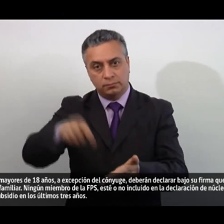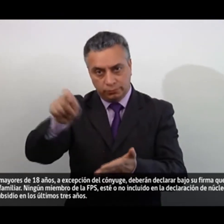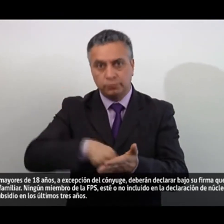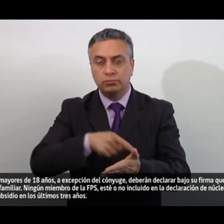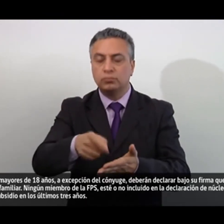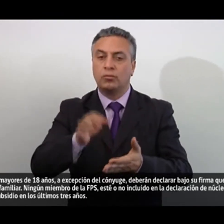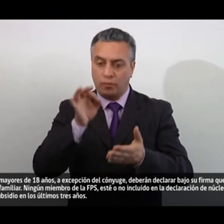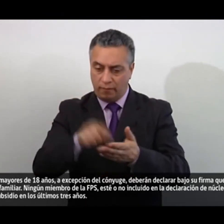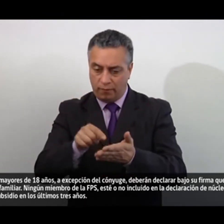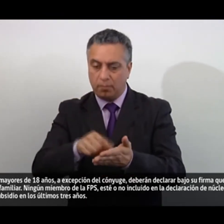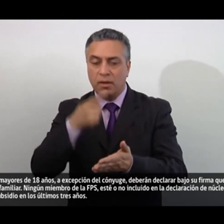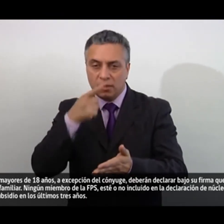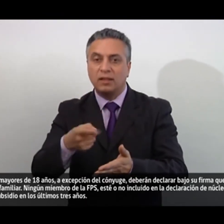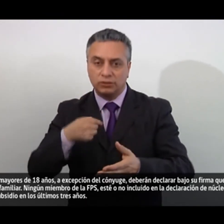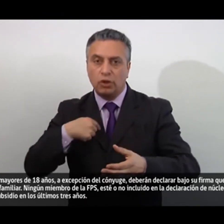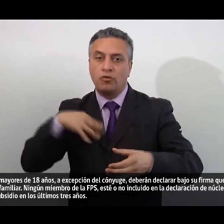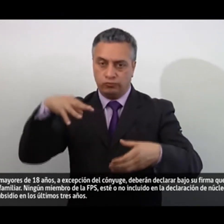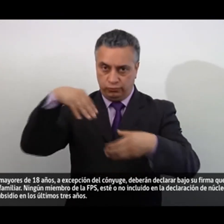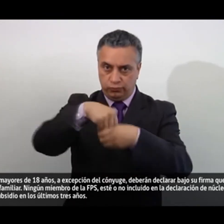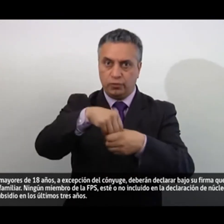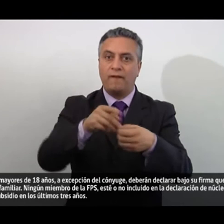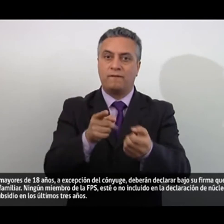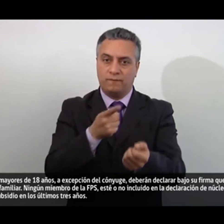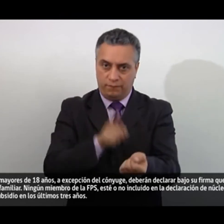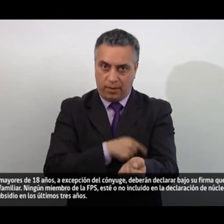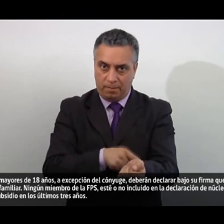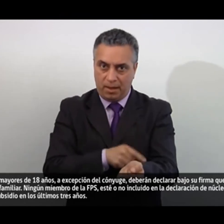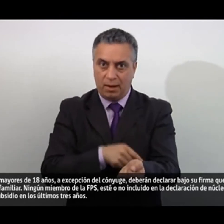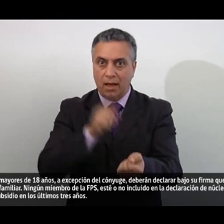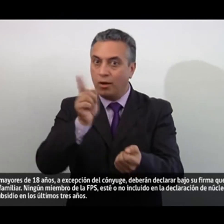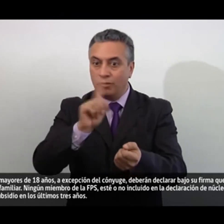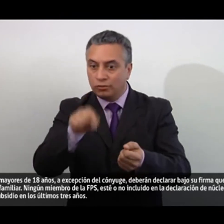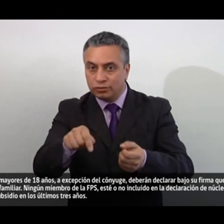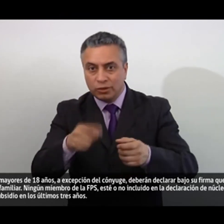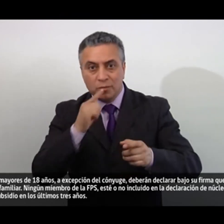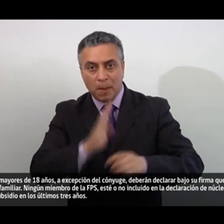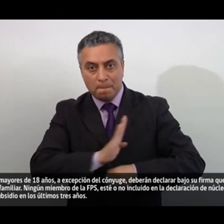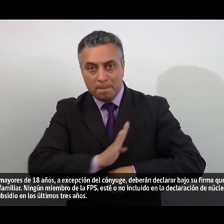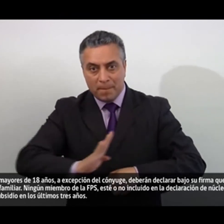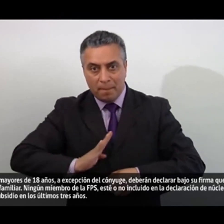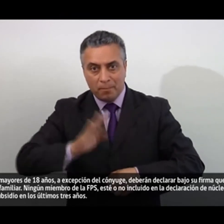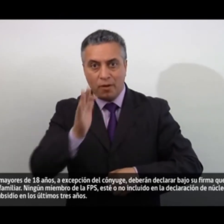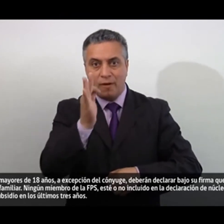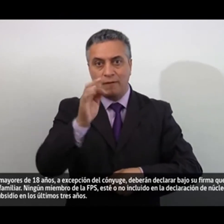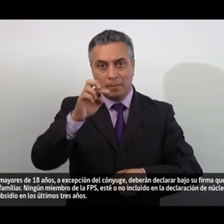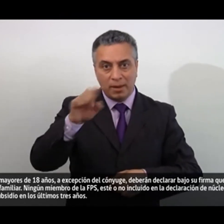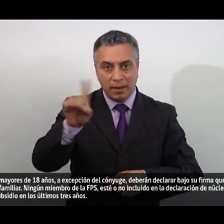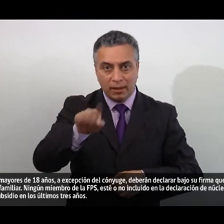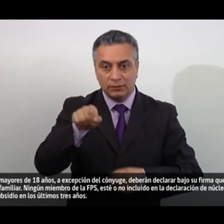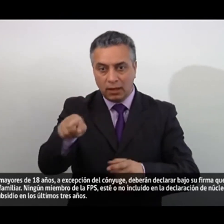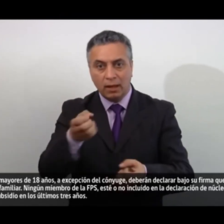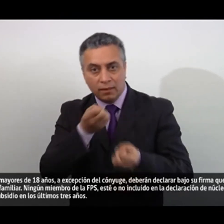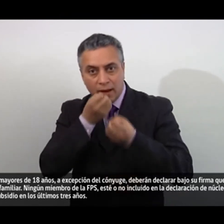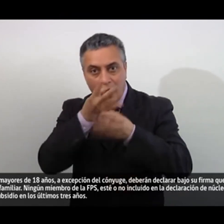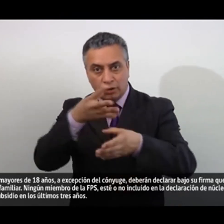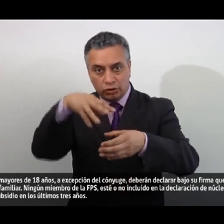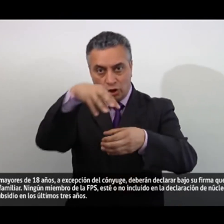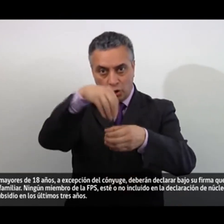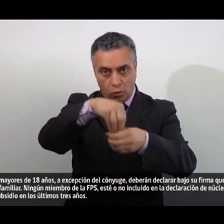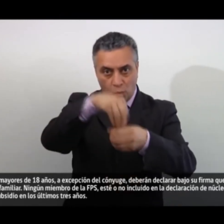forman parte de dicho núcleo familiar. Ningún miembro de la FPS, esté o no incluido en la declaración de